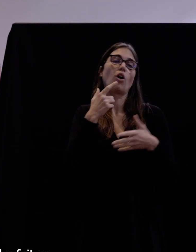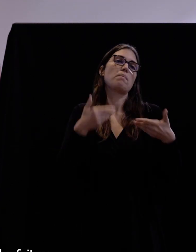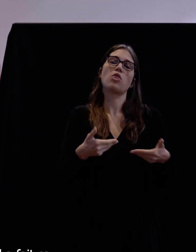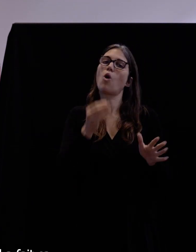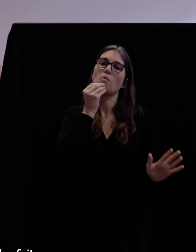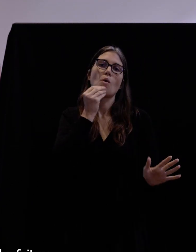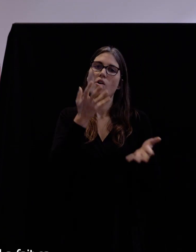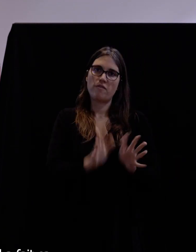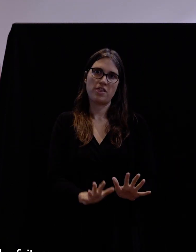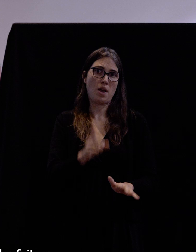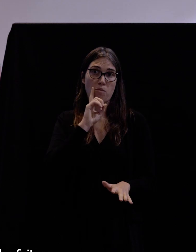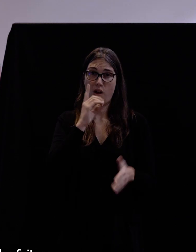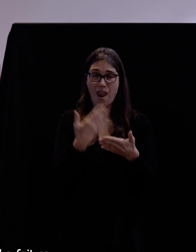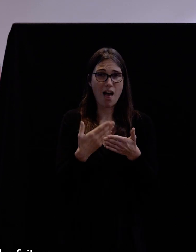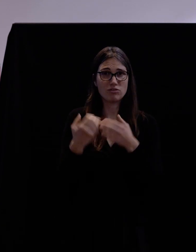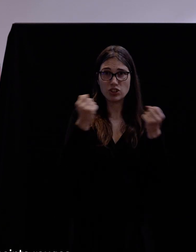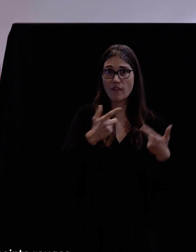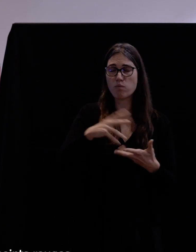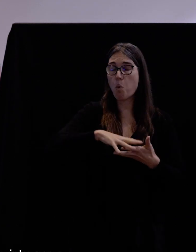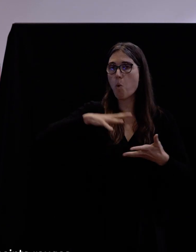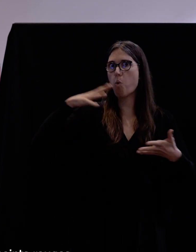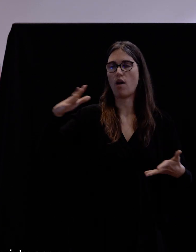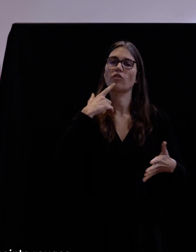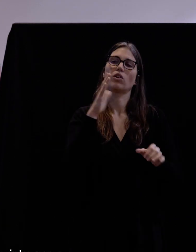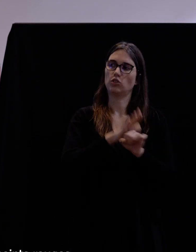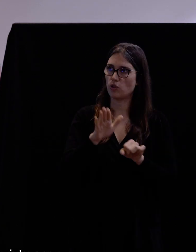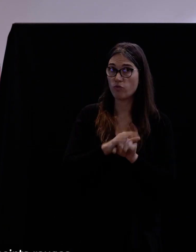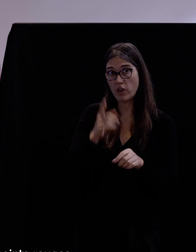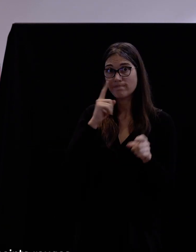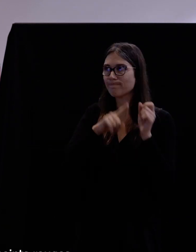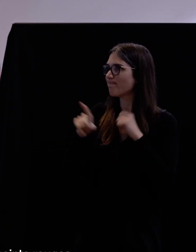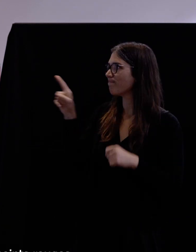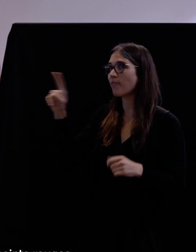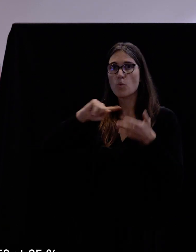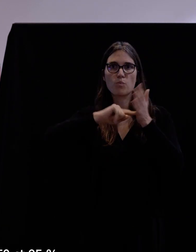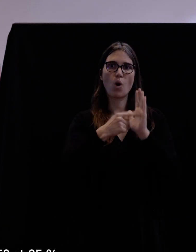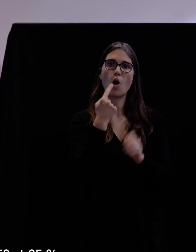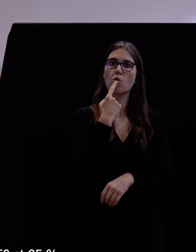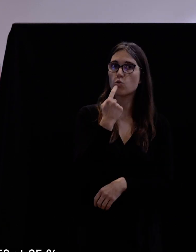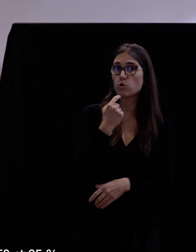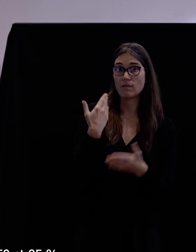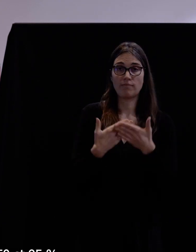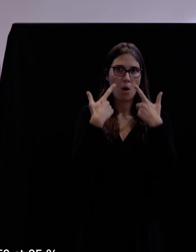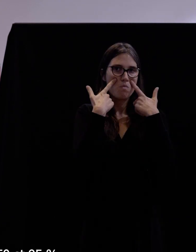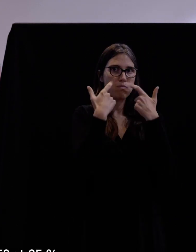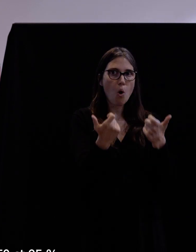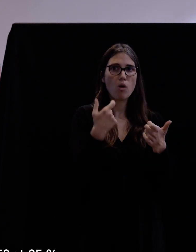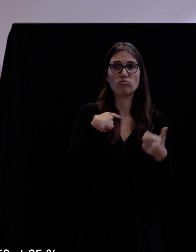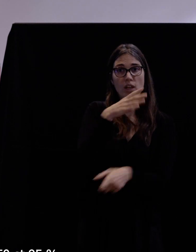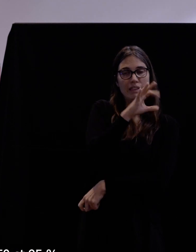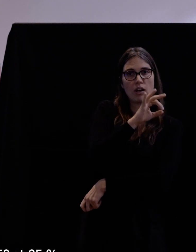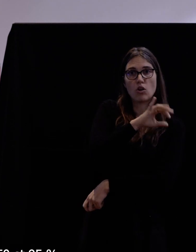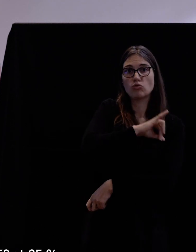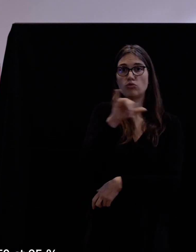fréquences, parce que lui, il a fait ça sur des tels chiffres que ça suffit. Donc c'est les points rouges, et vous voyez qu'on est entre 50